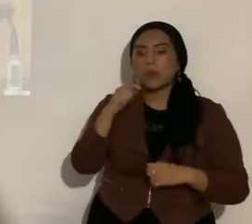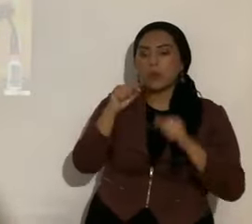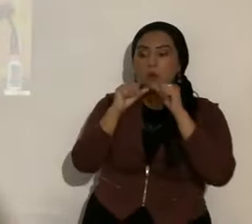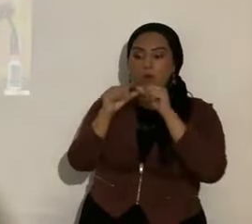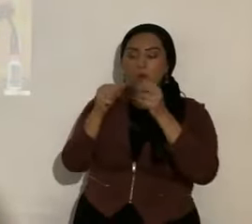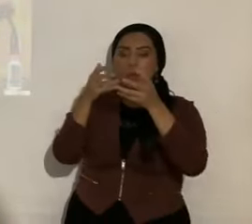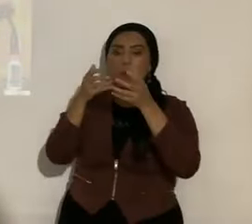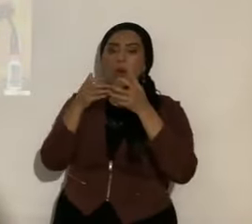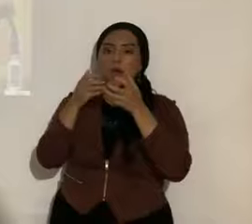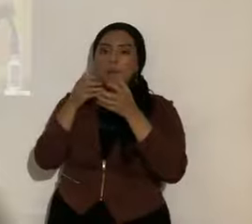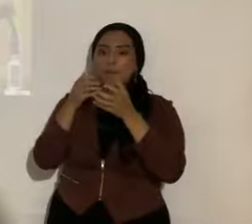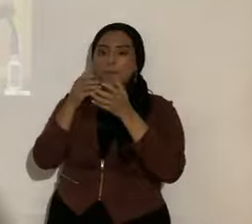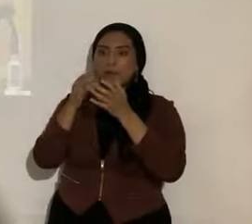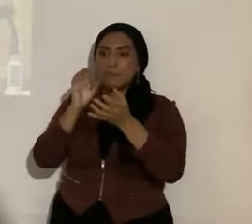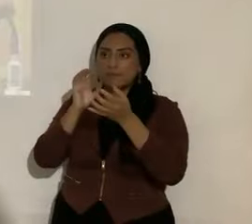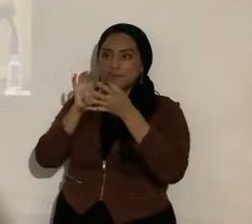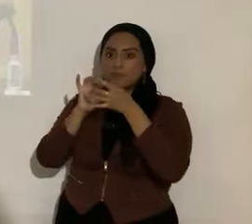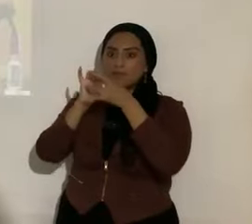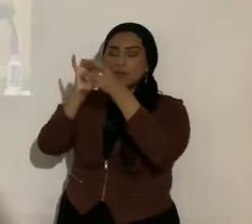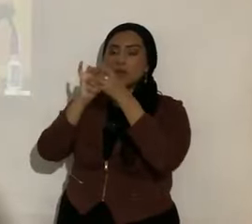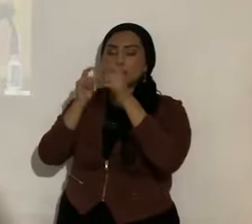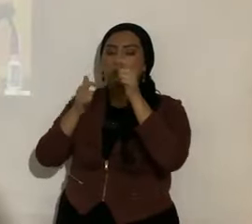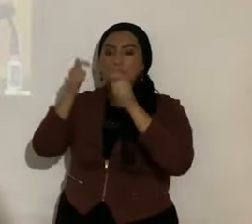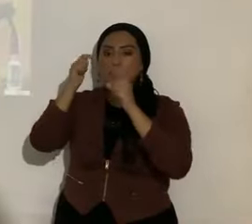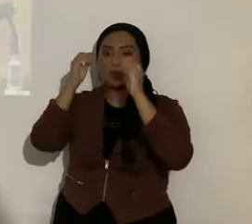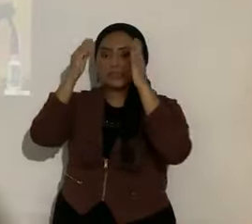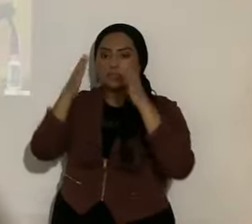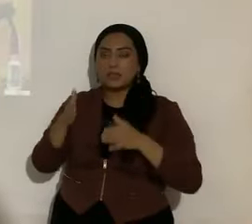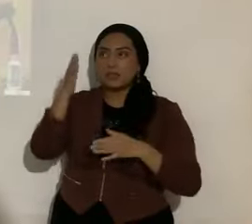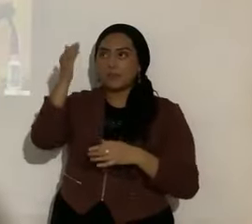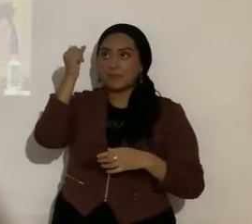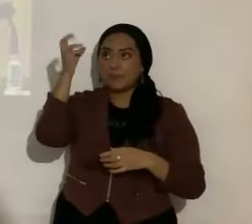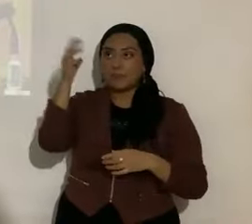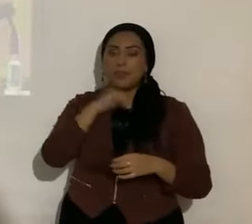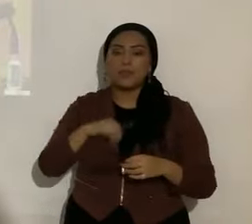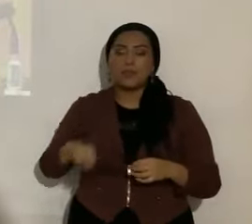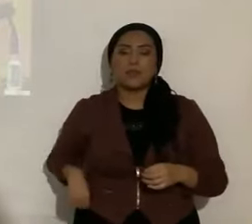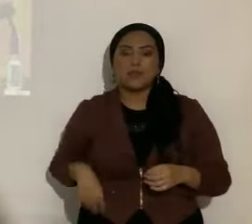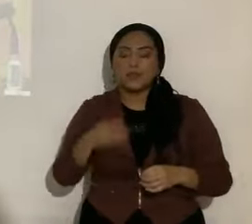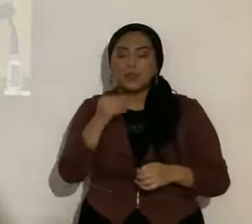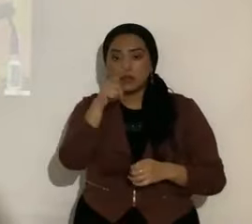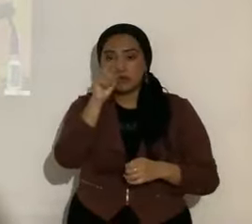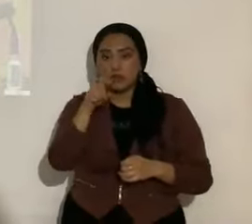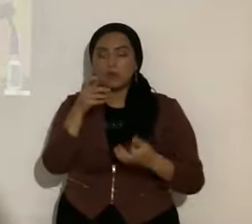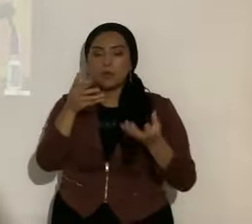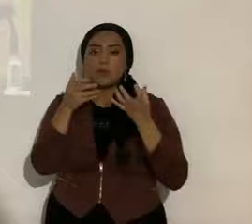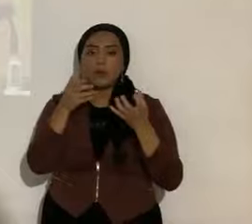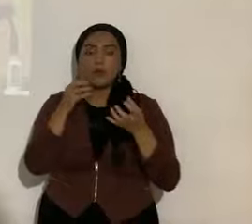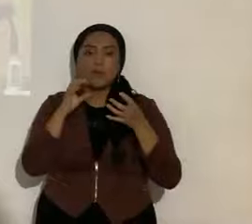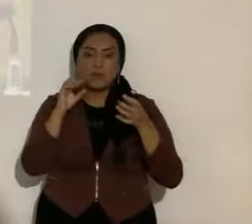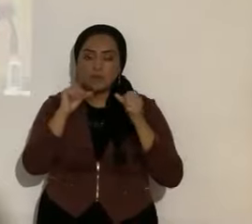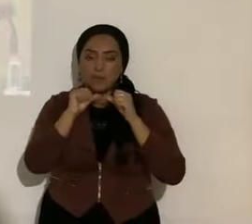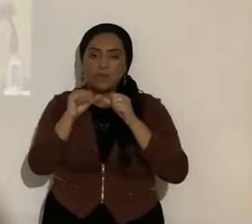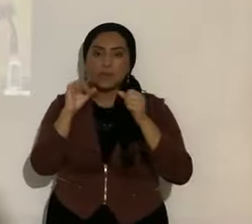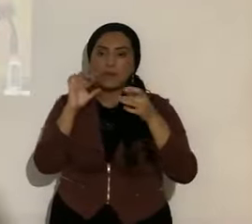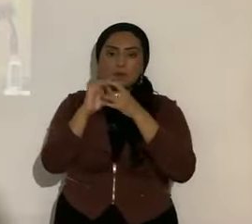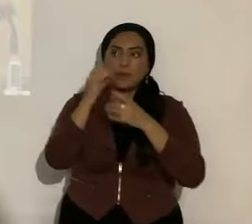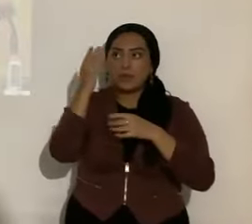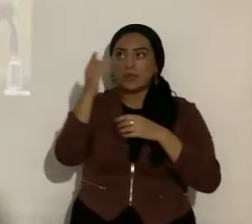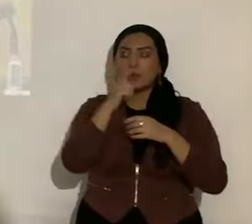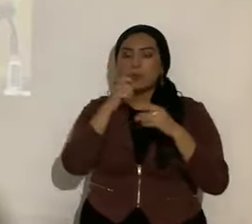queramos estar cerca del sumo maestro, quien es Yahshua HaMashiach, y tú debes anhelar estar cerca siempre del que